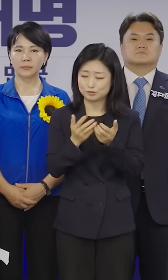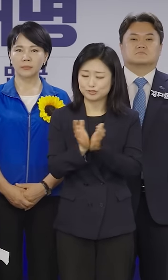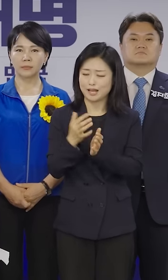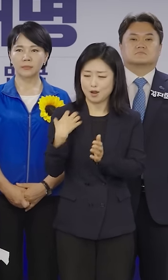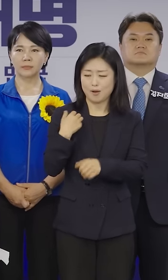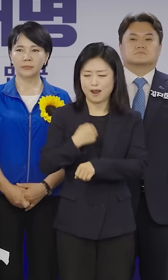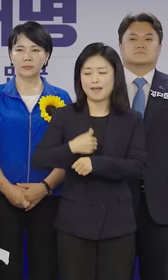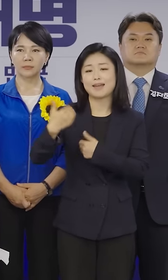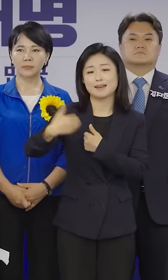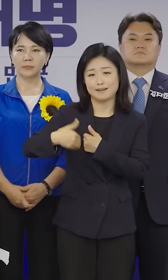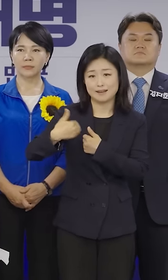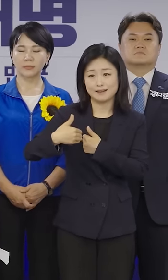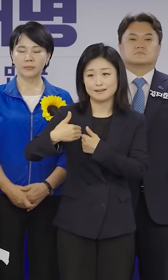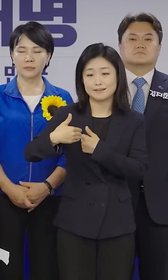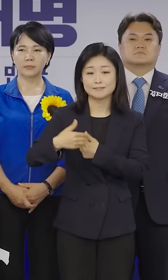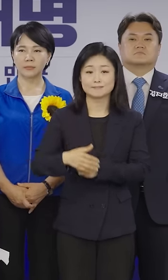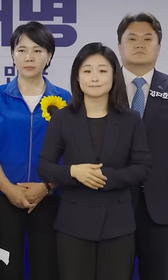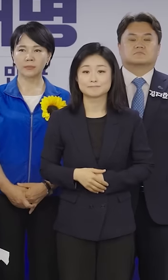민주당이라도 역할을 해야 되는 거 아니냐.